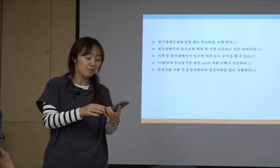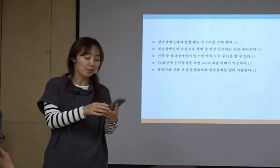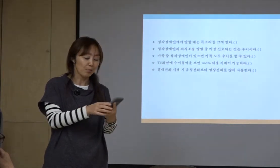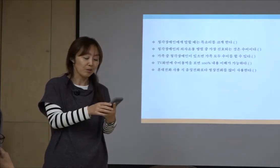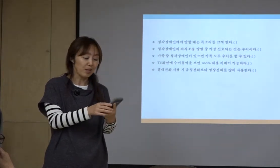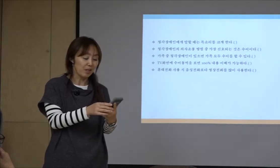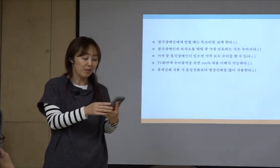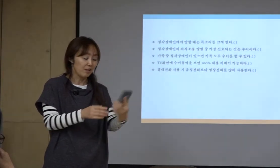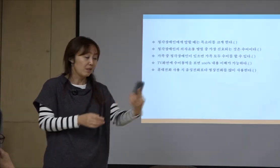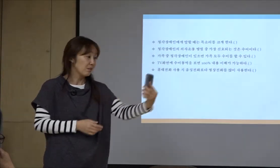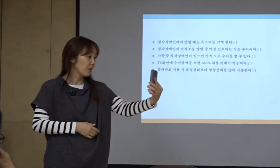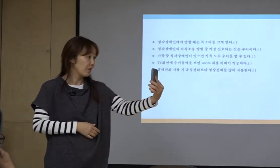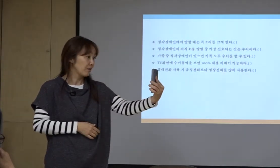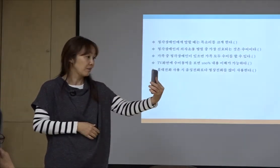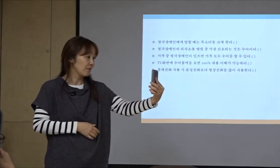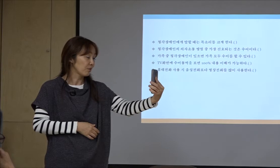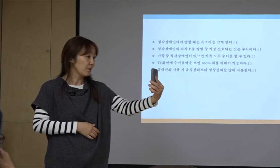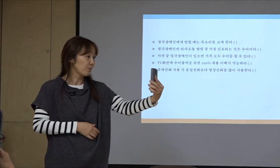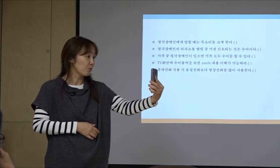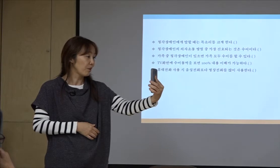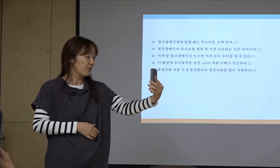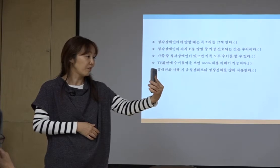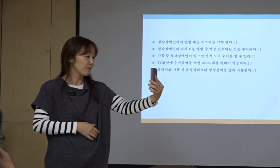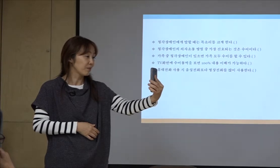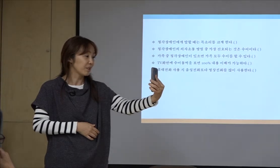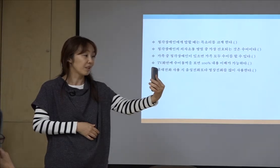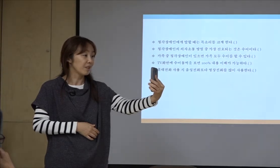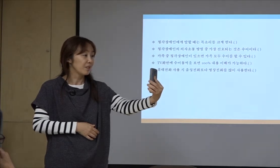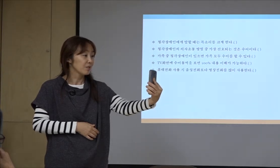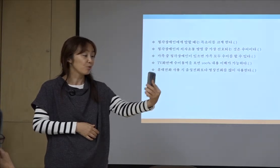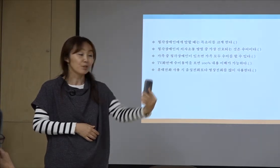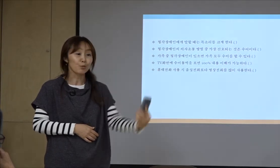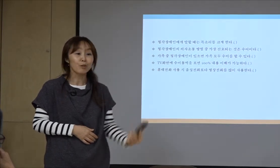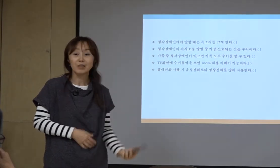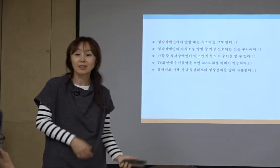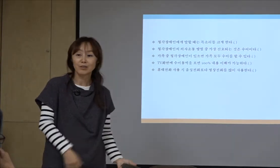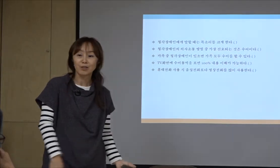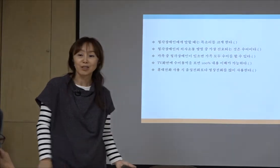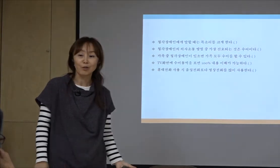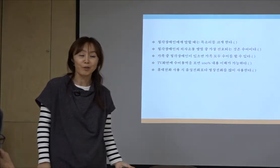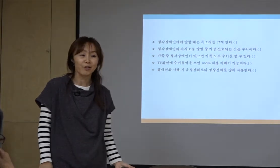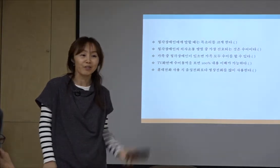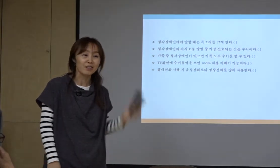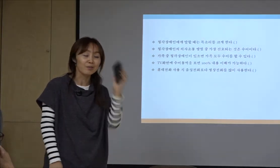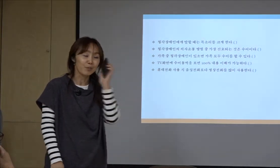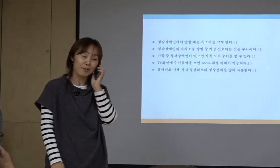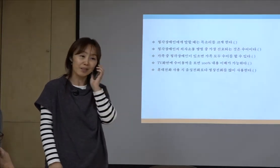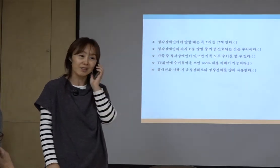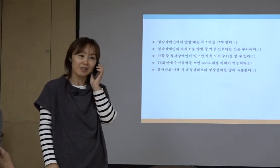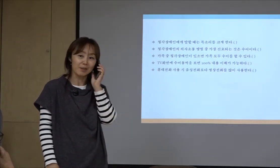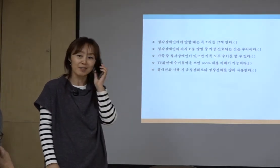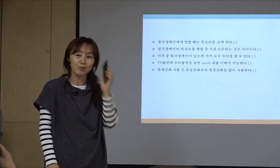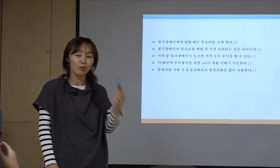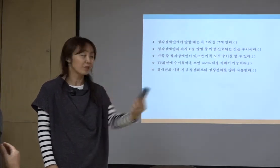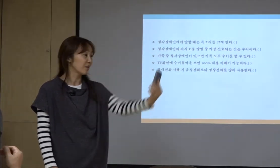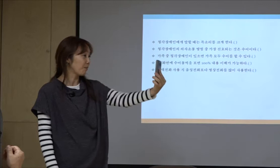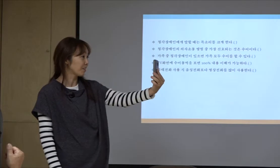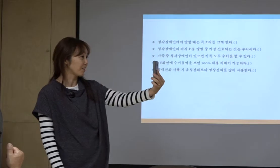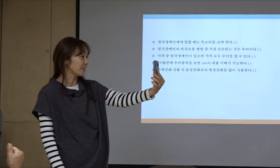필요도 없는데 이렇게 이제 영상을 보고 해요. 그래서 저도 이제 농인들한테 전화가 오면 일반인들 이렇게 받는데 농인들 이렇게 받아야